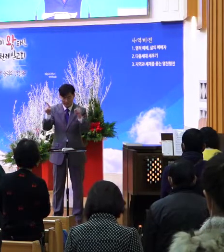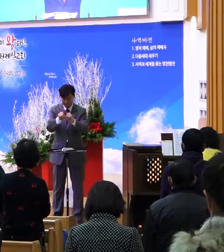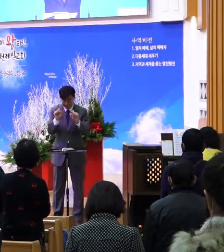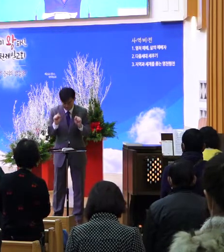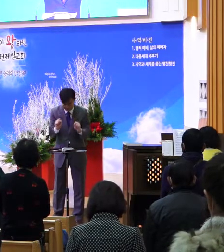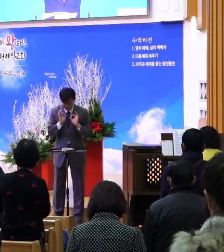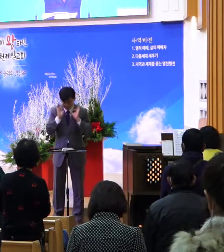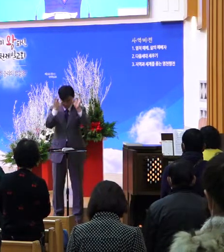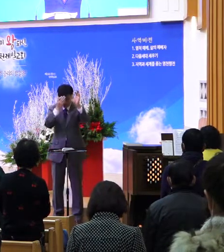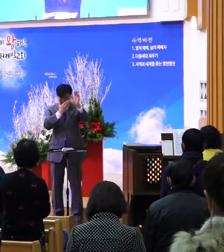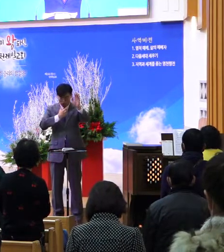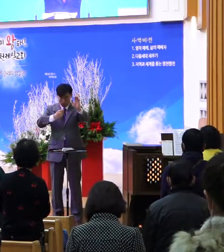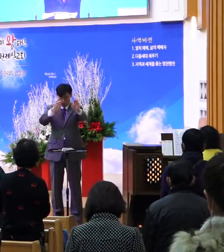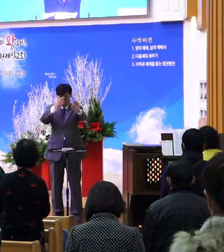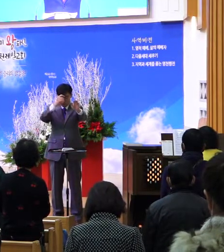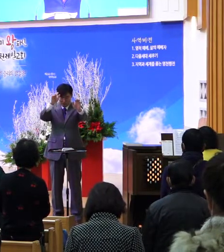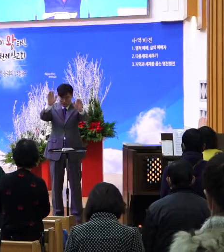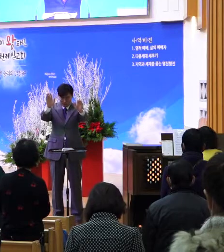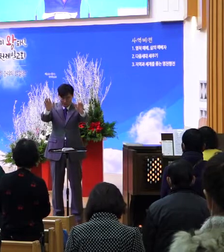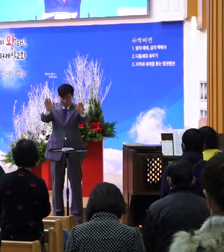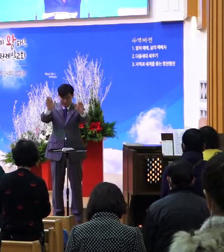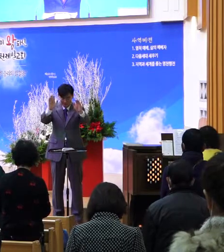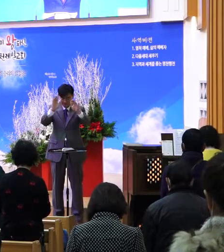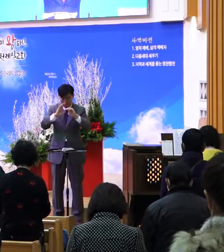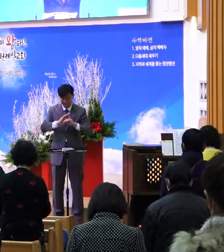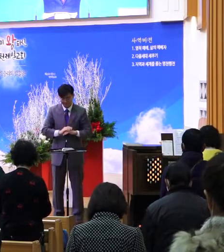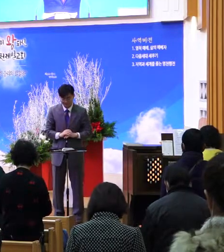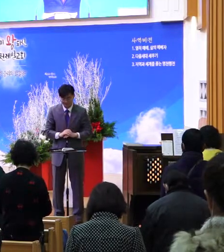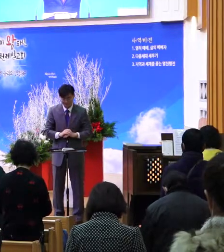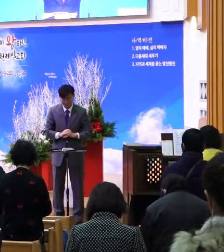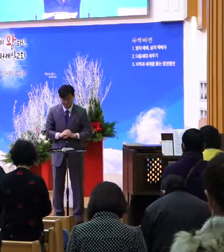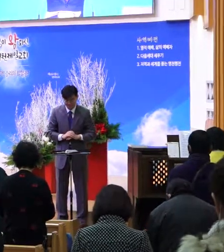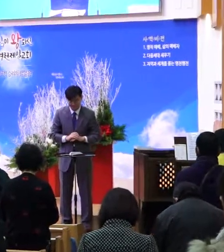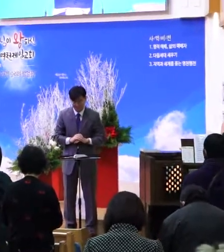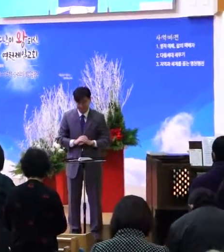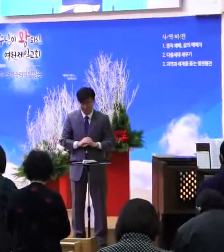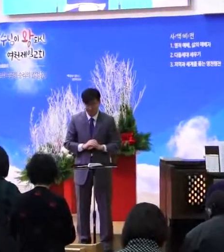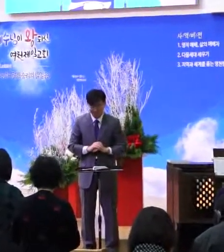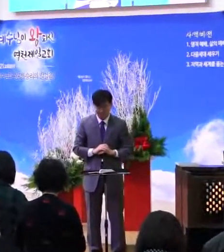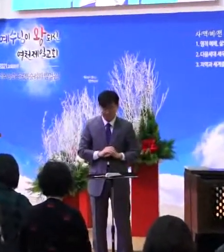간절히 축원하옵나이다. 아멘.